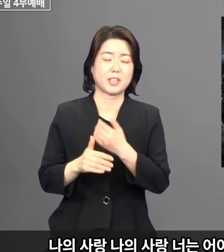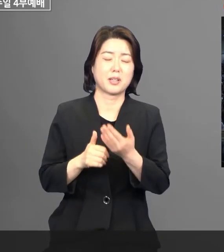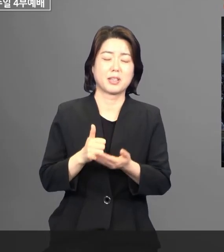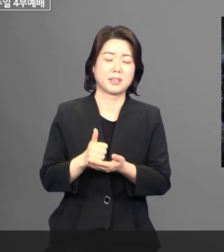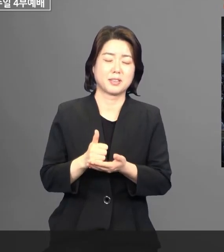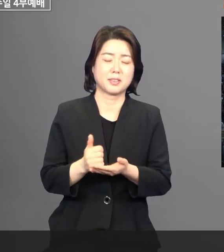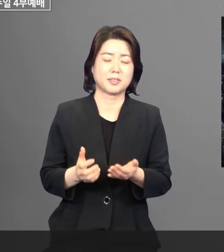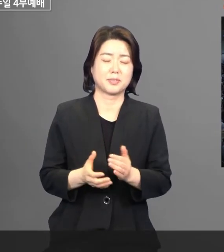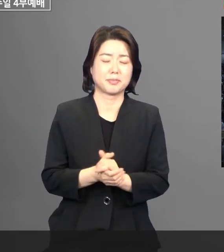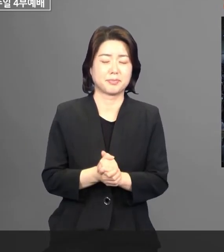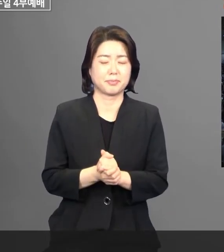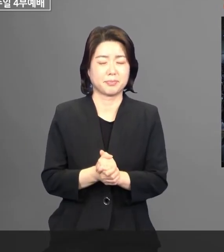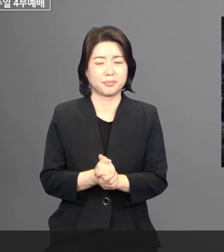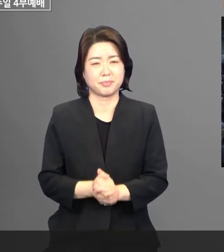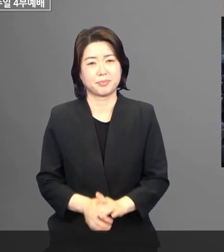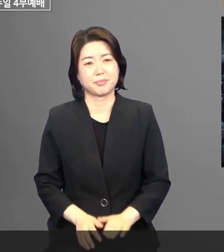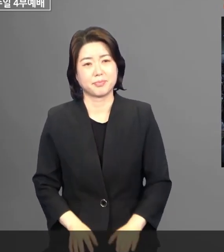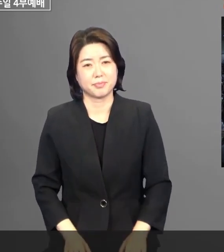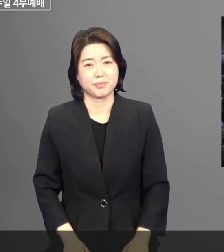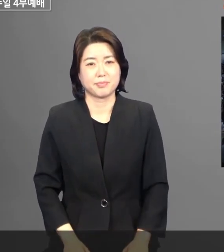하나님,